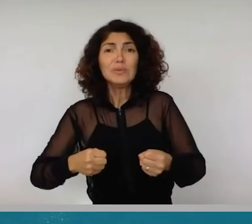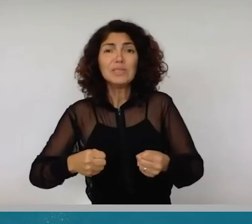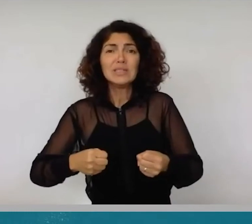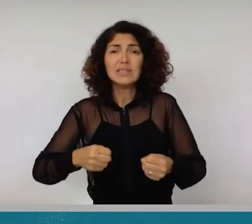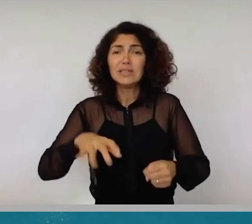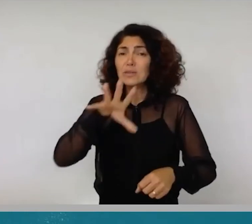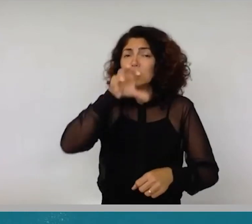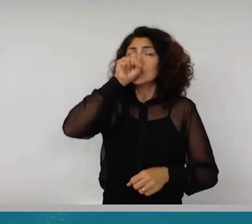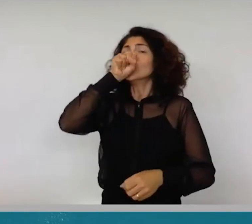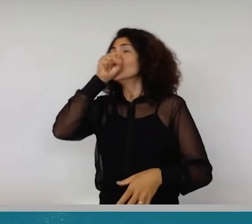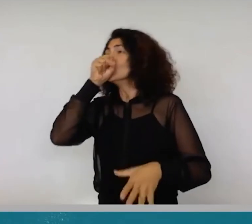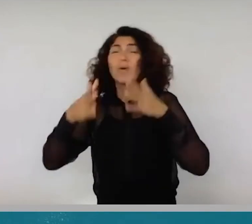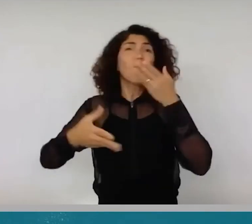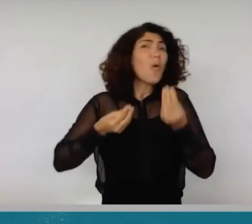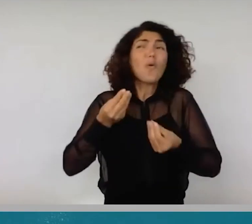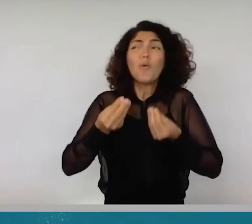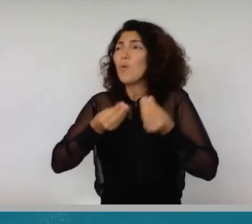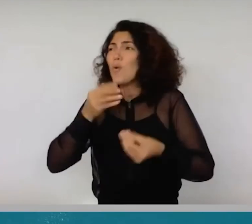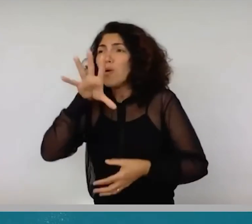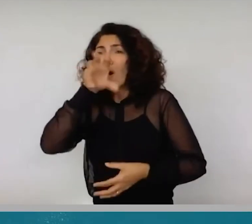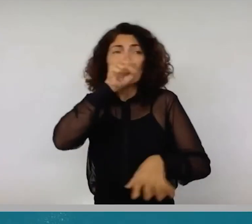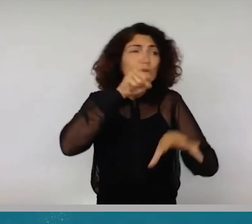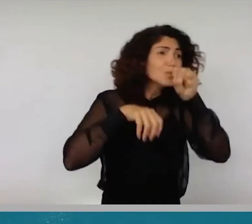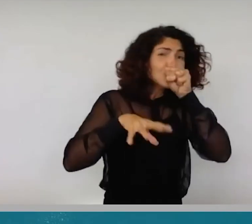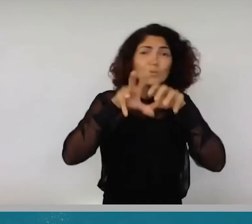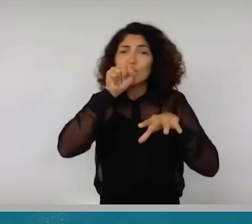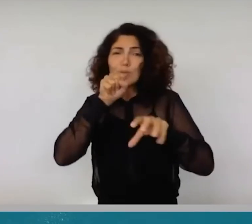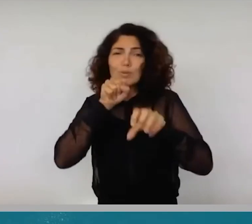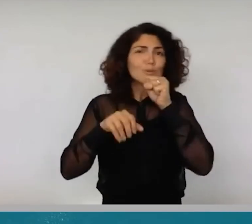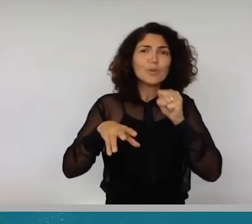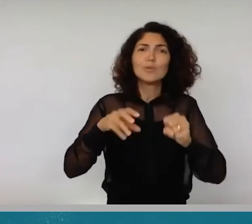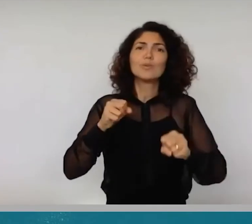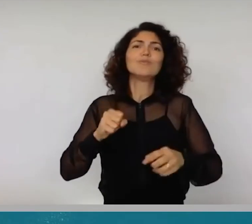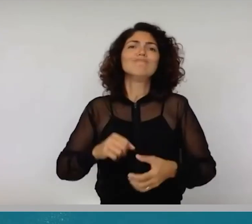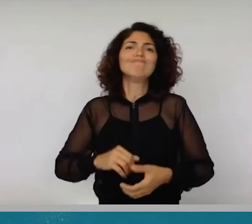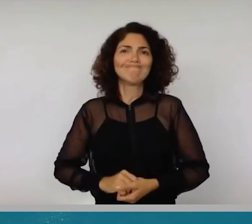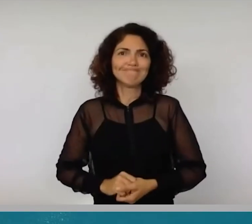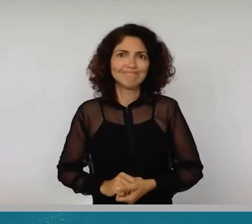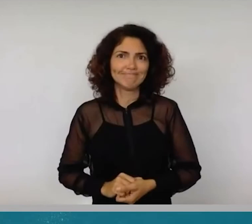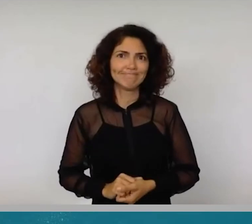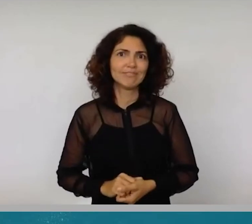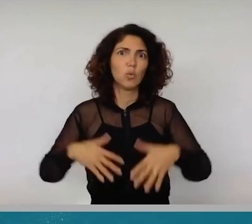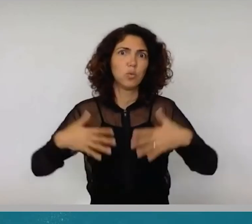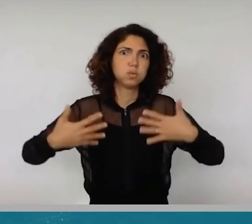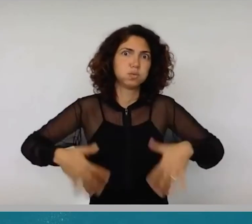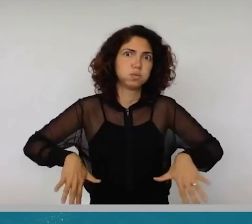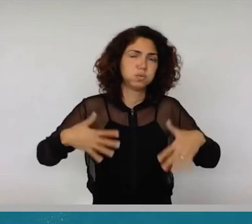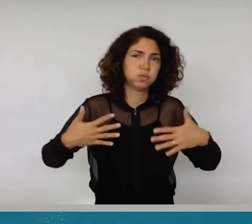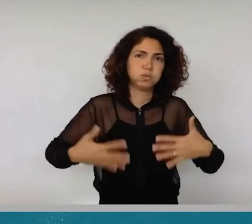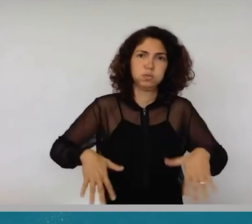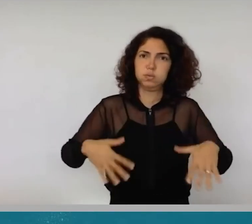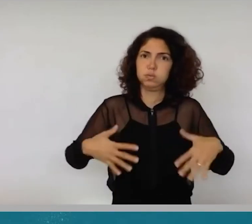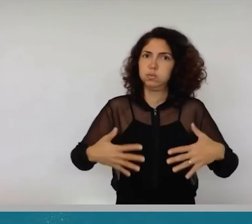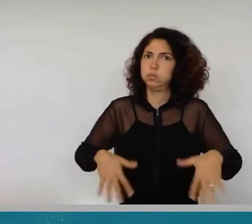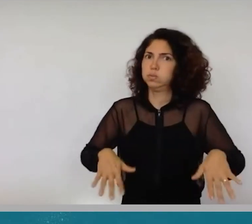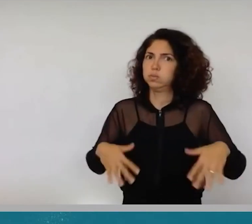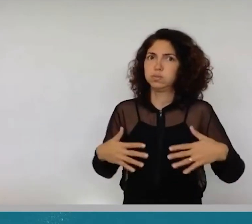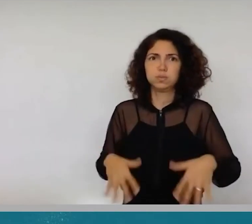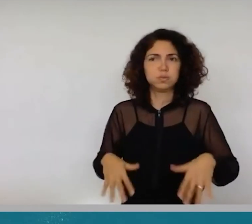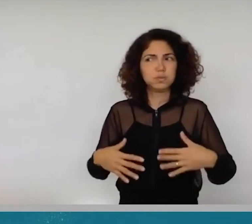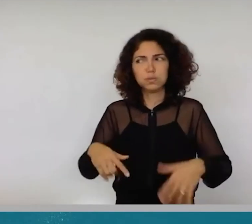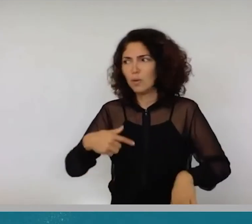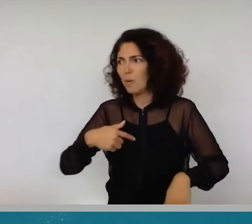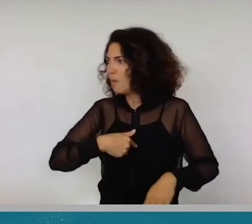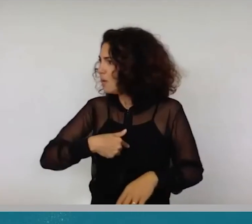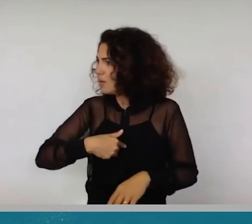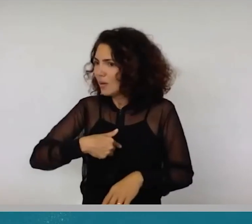respirar. Tamanha é a força, pá! Rapaz, eu falei, o que é um